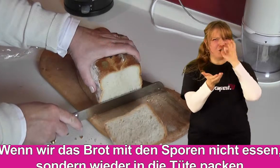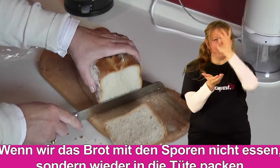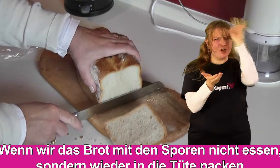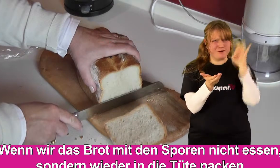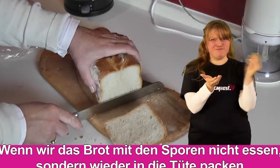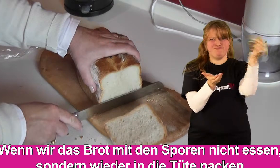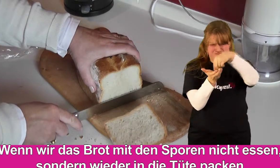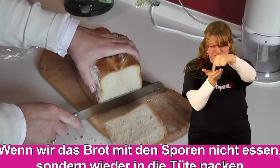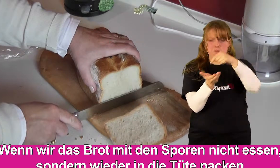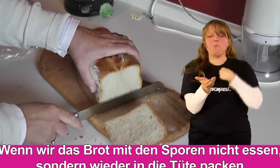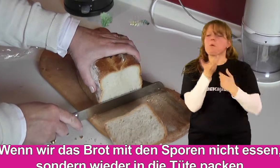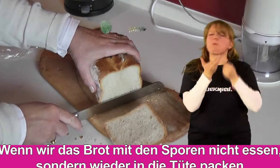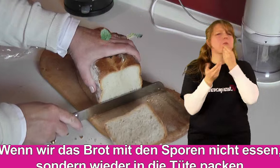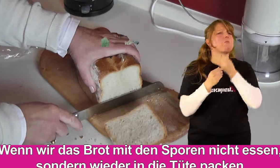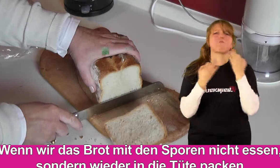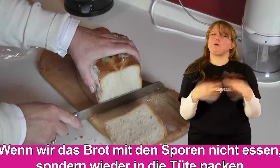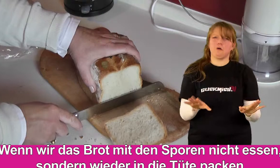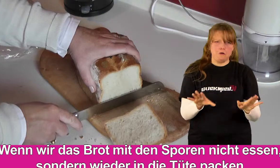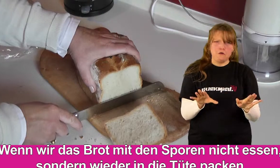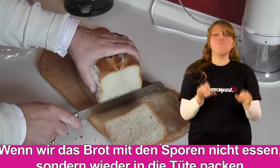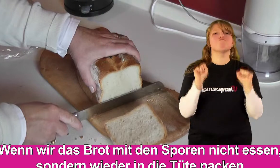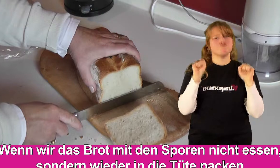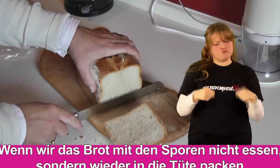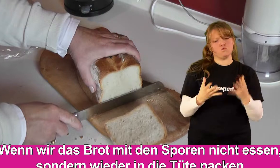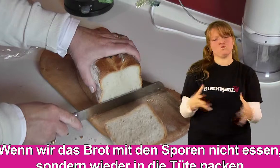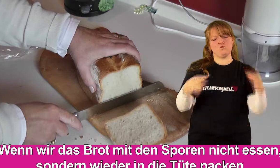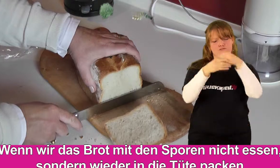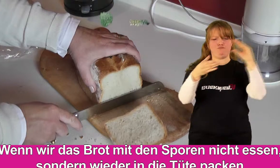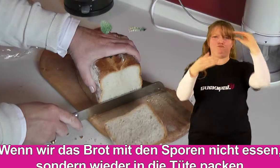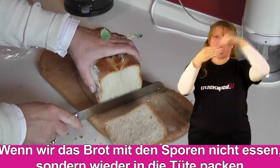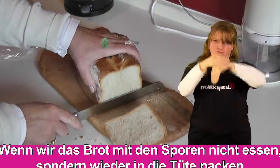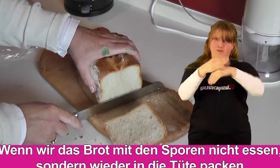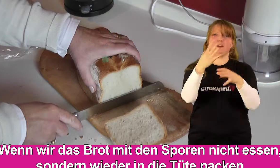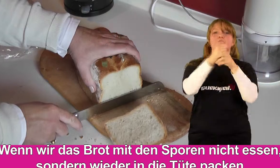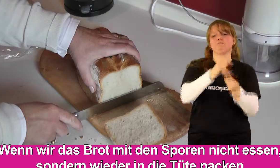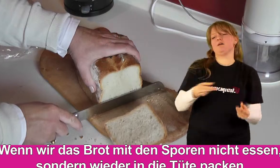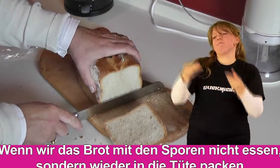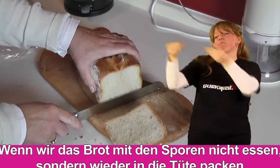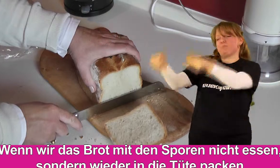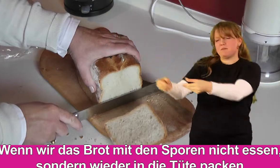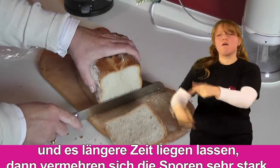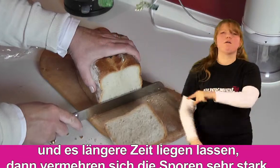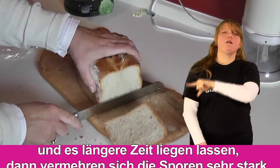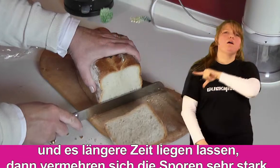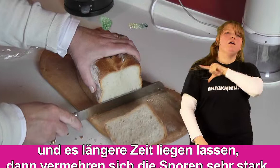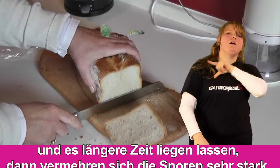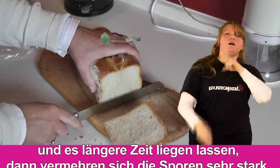Wenn wir das Brot mit den Sporen nicht essen, sondern wieder in die Tüte packen und es längere Zeit liegen lassen,